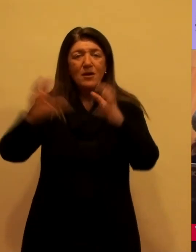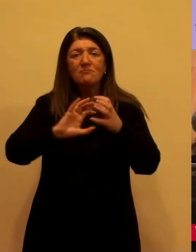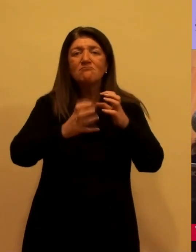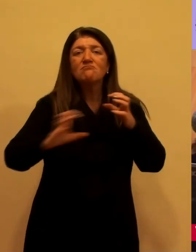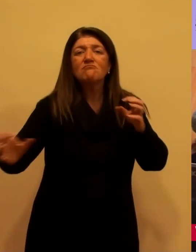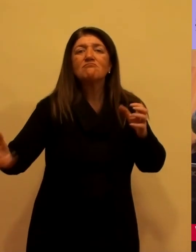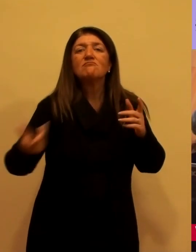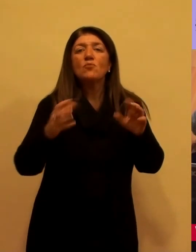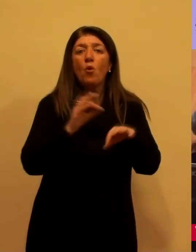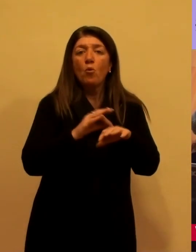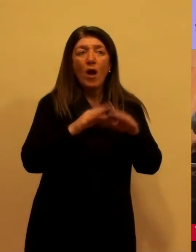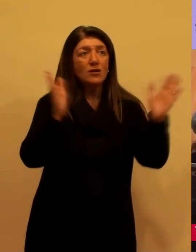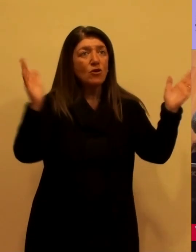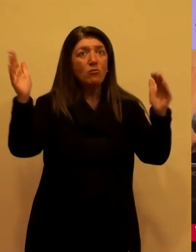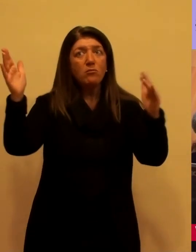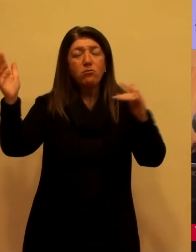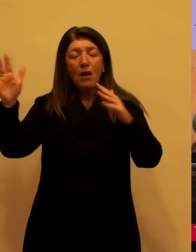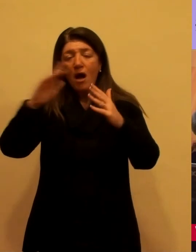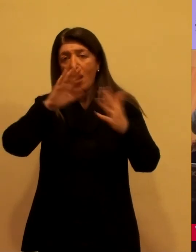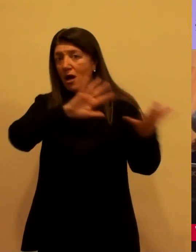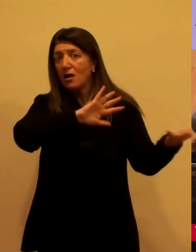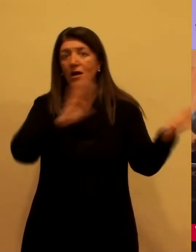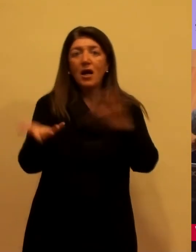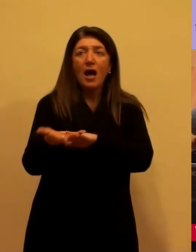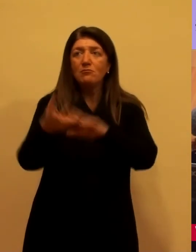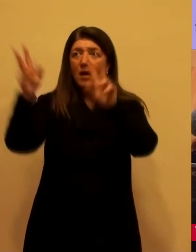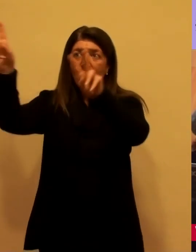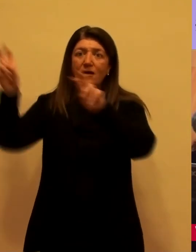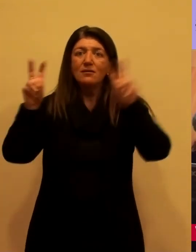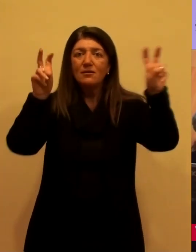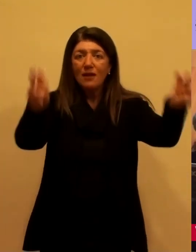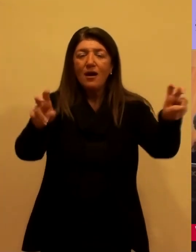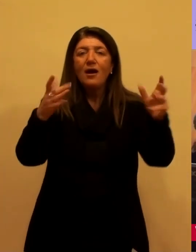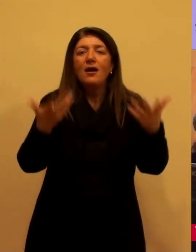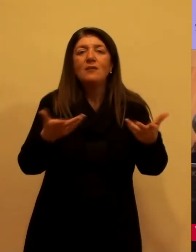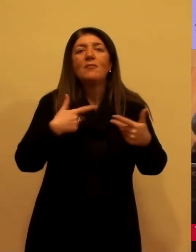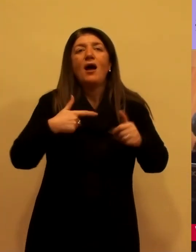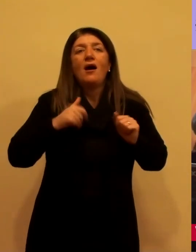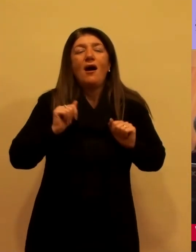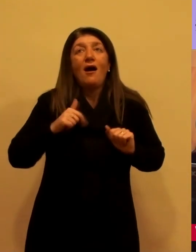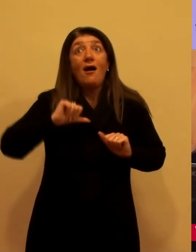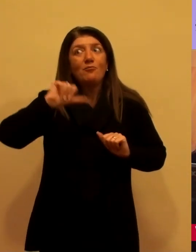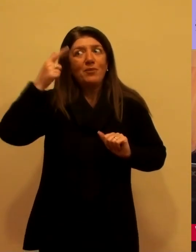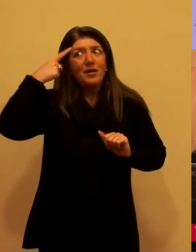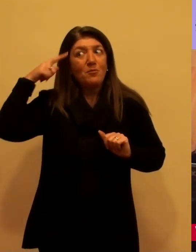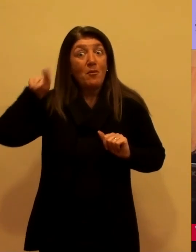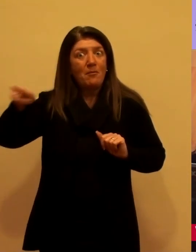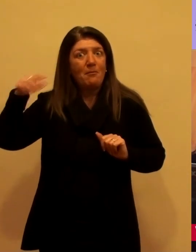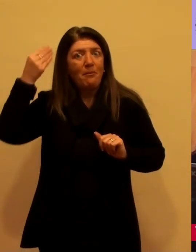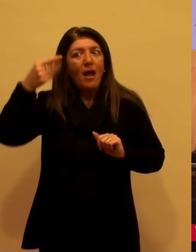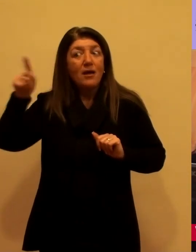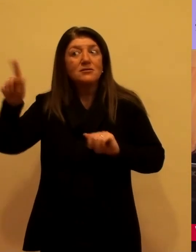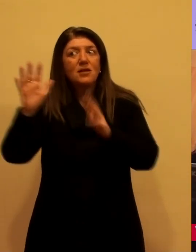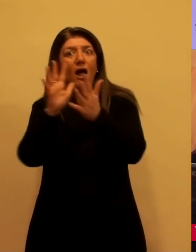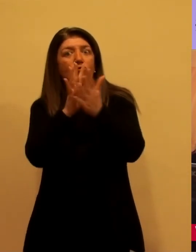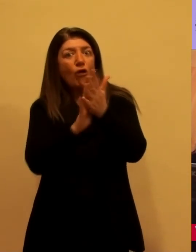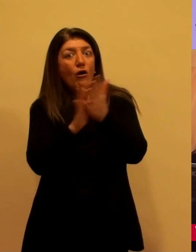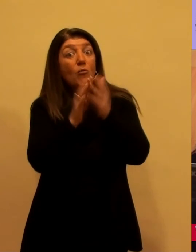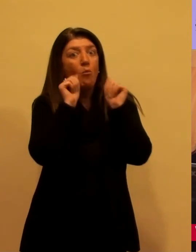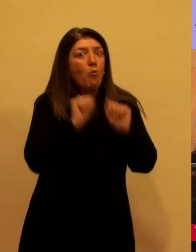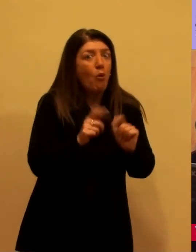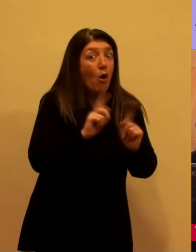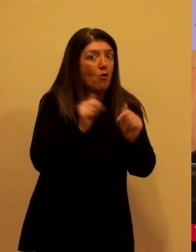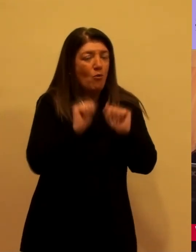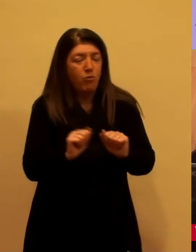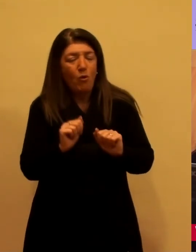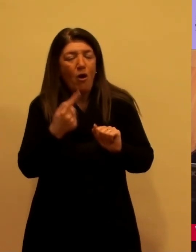cambia l'allestimento io vado con la lista al direttore a dire cosa possiamo far toccare, perché cioè, comunque deve essere parte della...